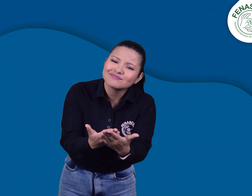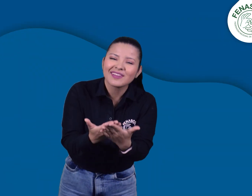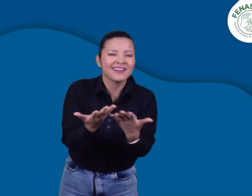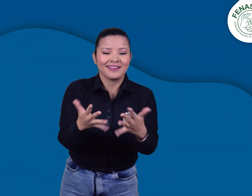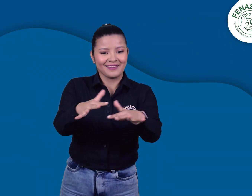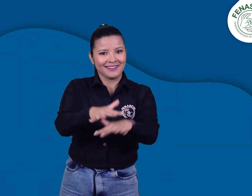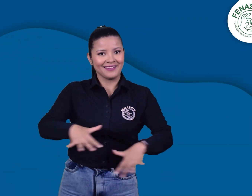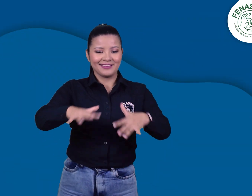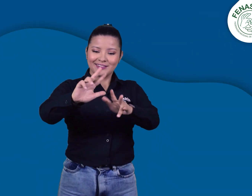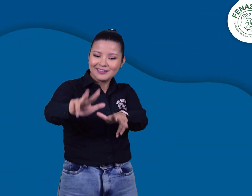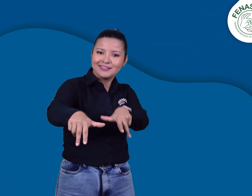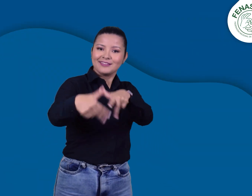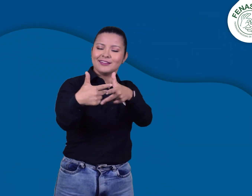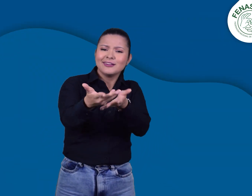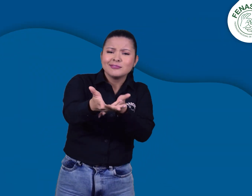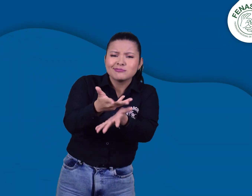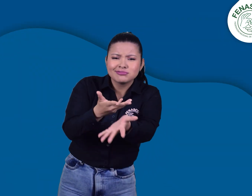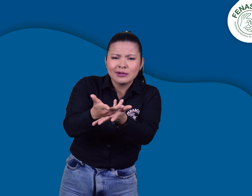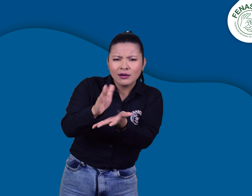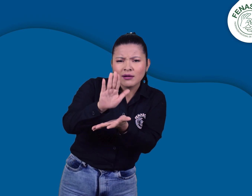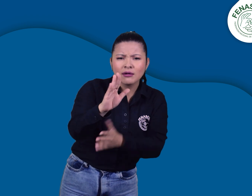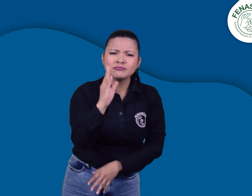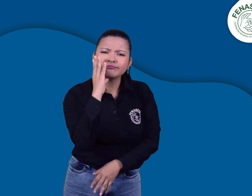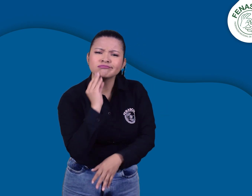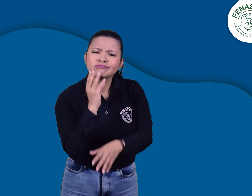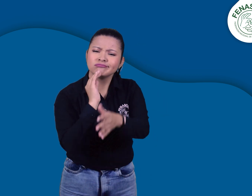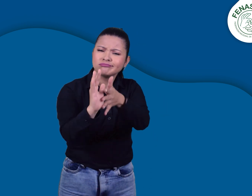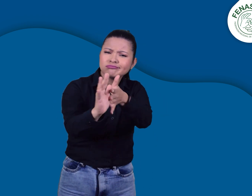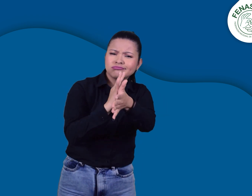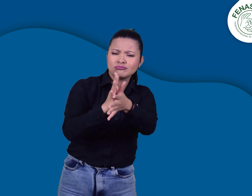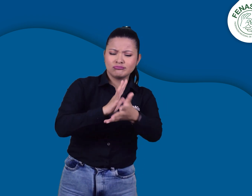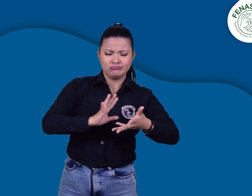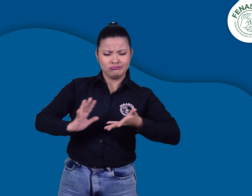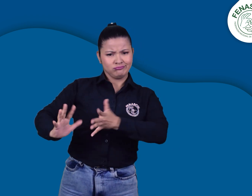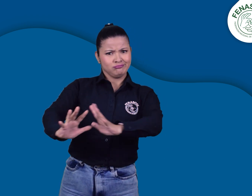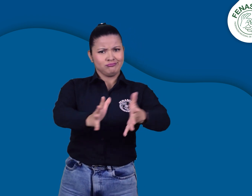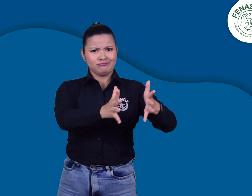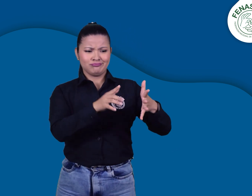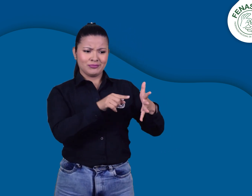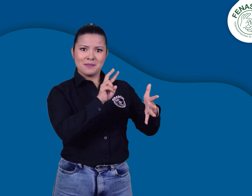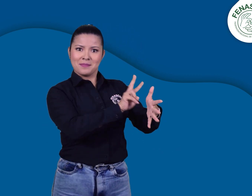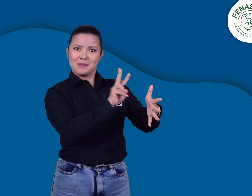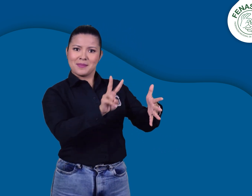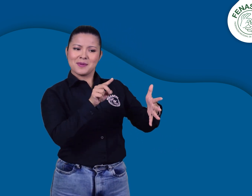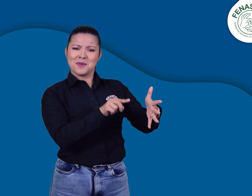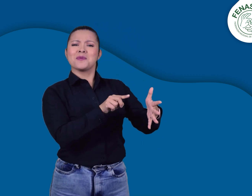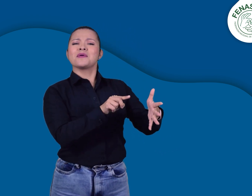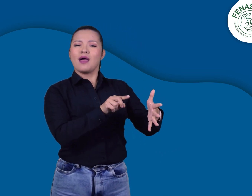Muchísimas gracias, Sandra, por este espacio en el que nos has compartido a través de video cómo ha sido tu experiencia con el visual